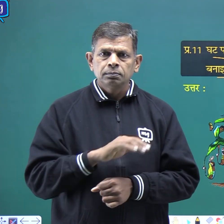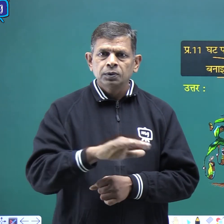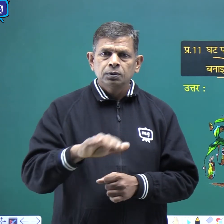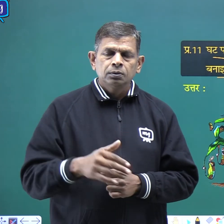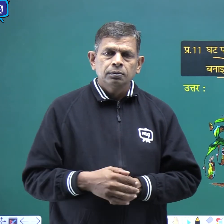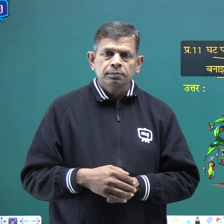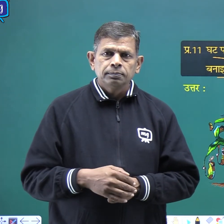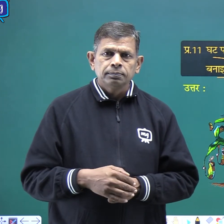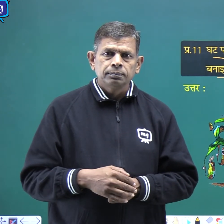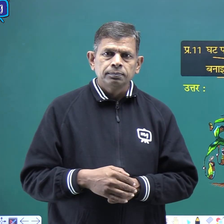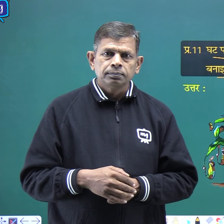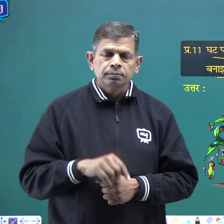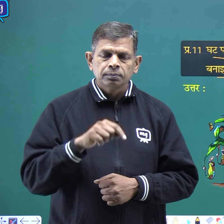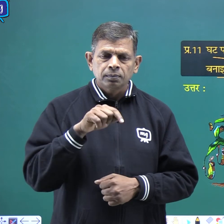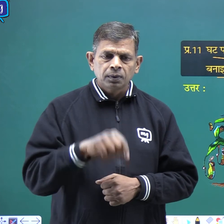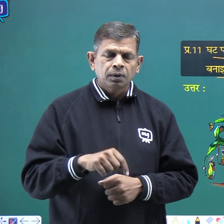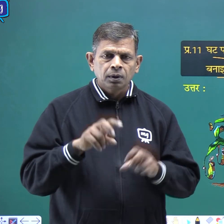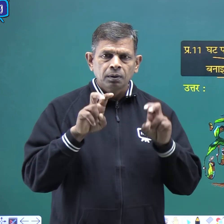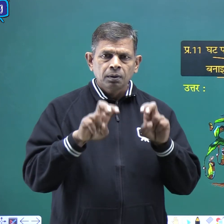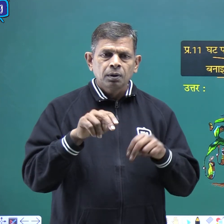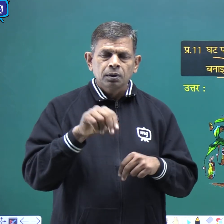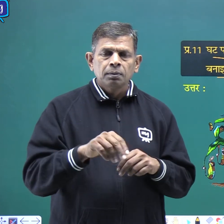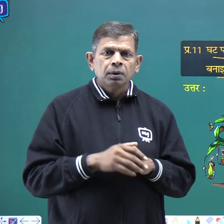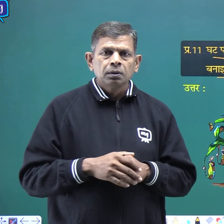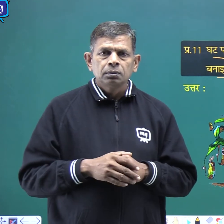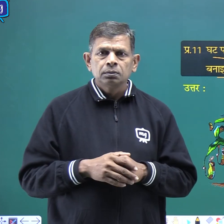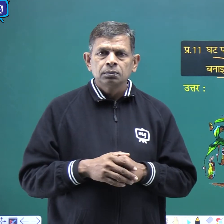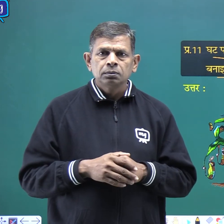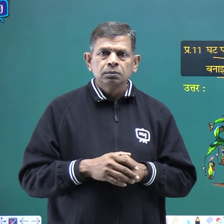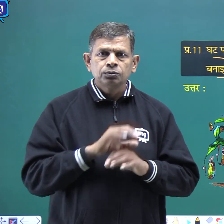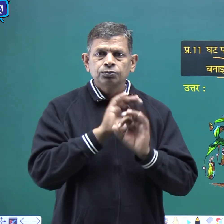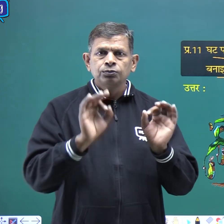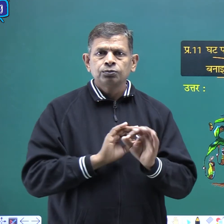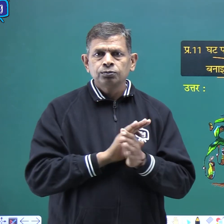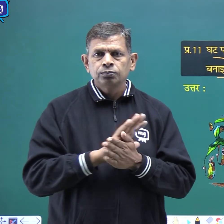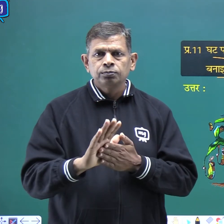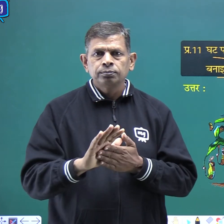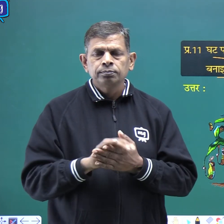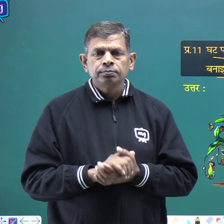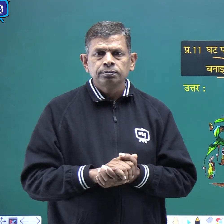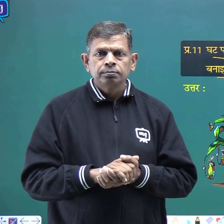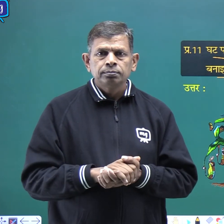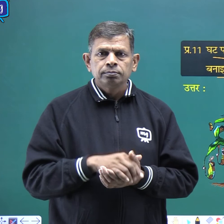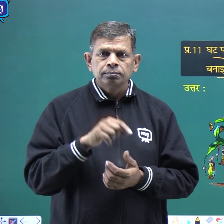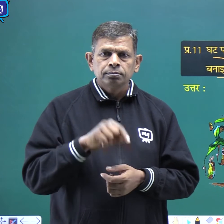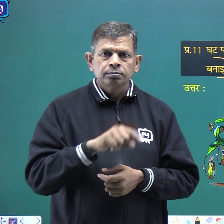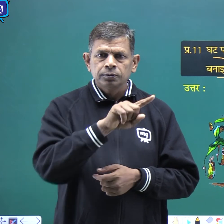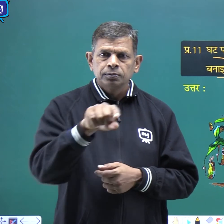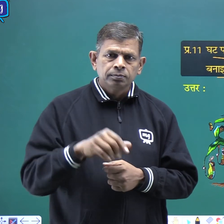बच्चों अब ये पाठ यहाँ पर पूरा होता है। अब